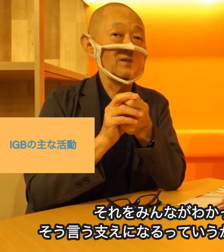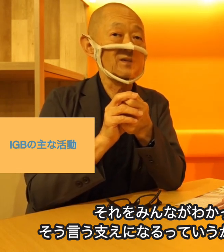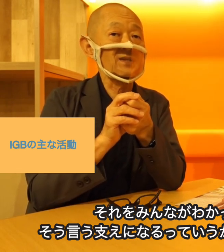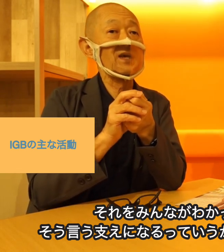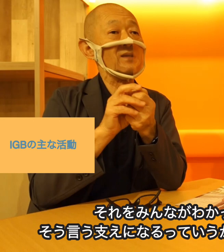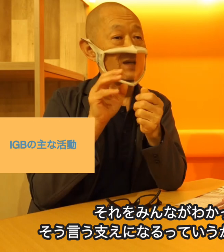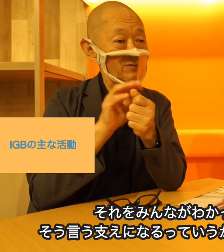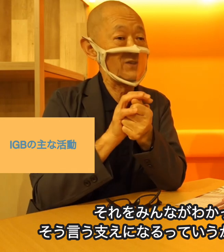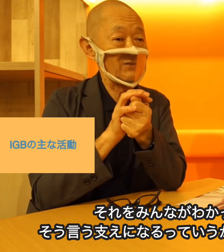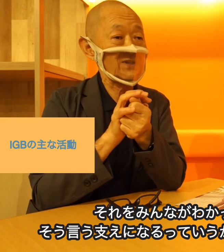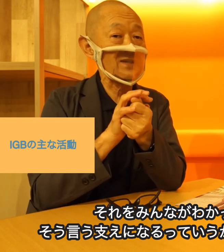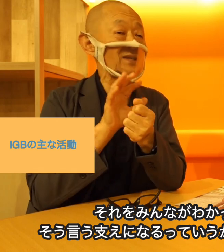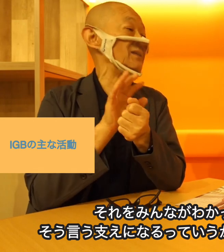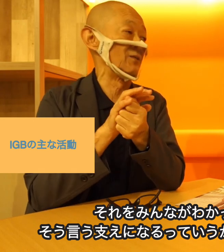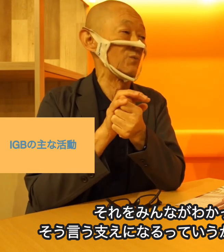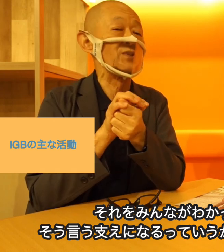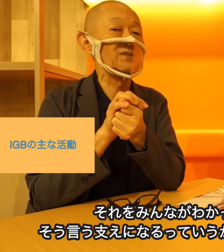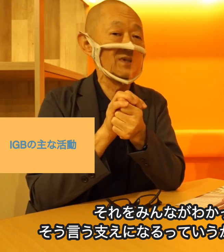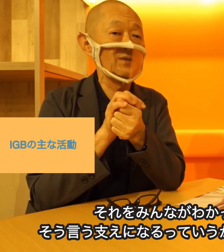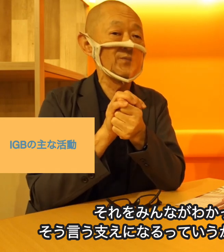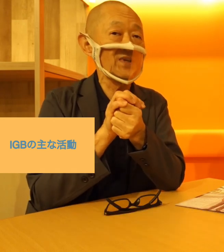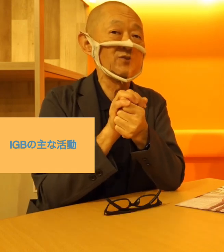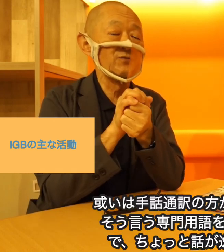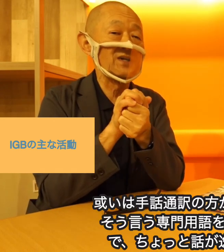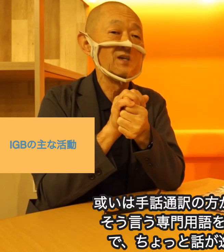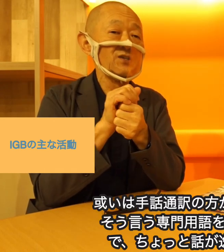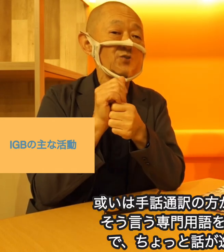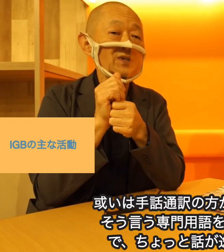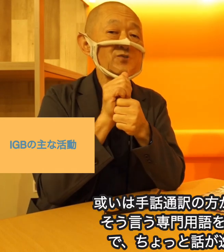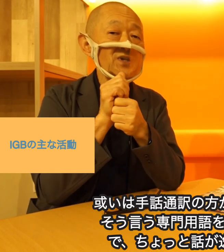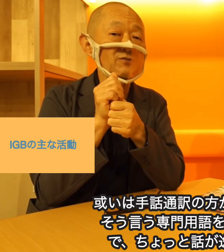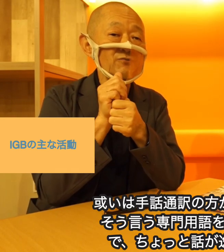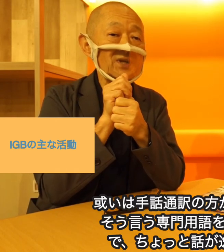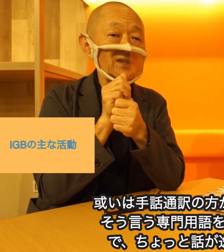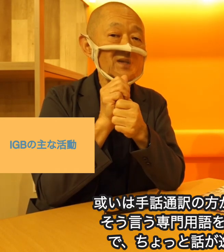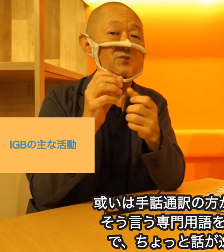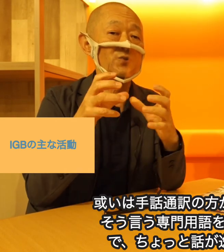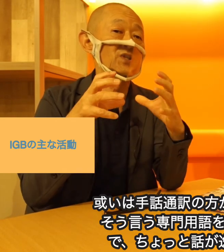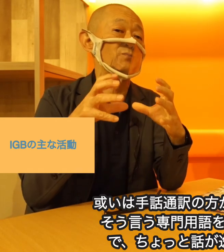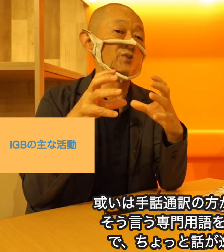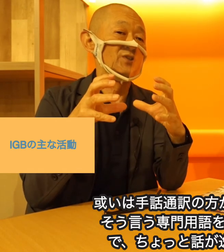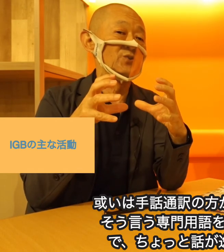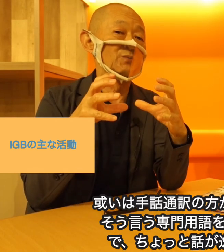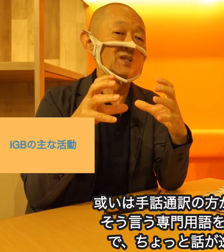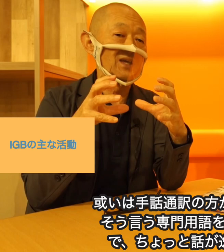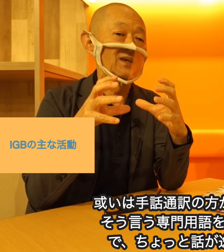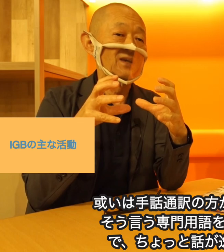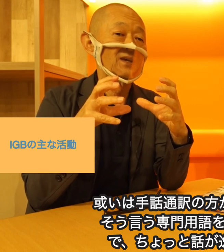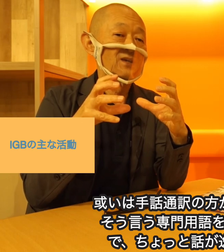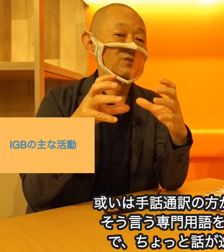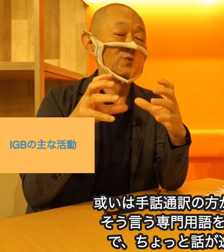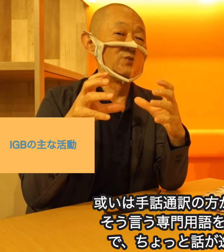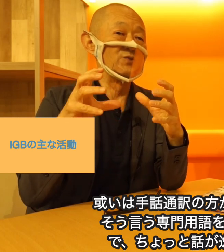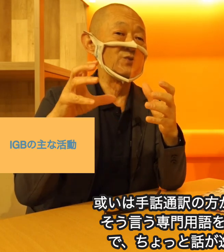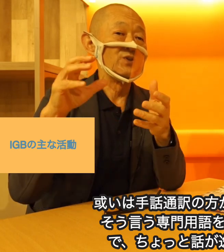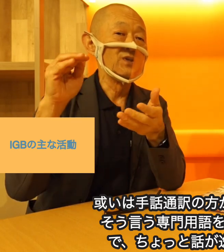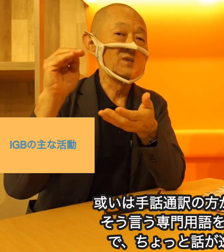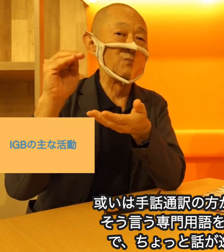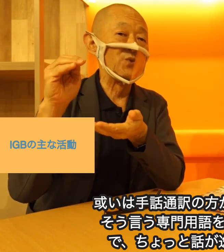支えになるっていうか助けになると思うんですね。あるいは手話通訳の方がその DVD を見てそういう専門用